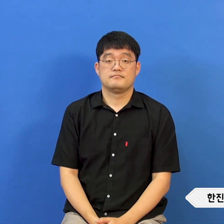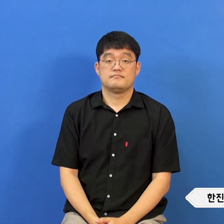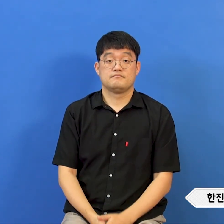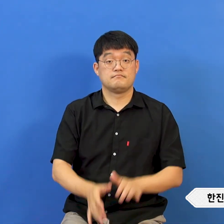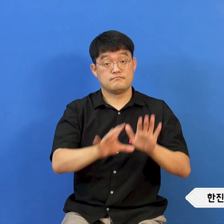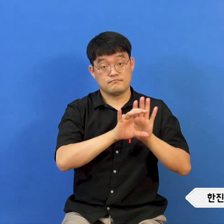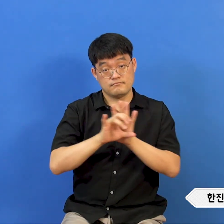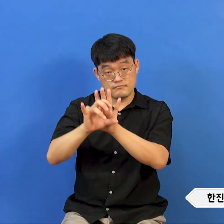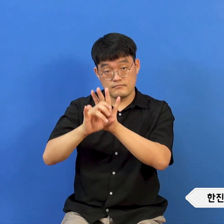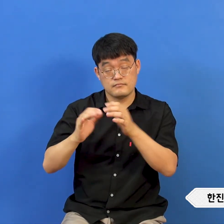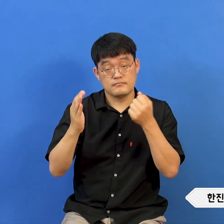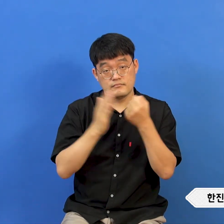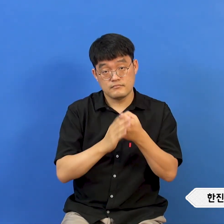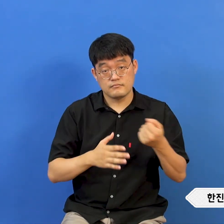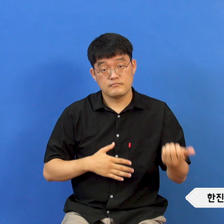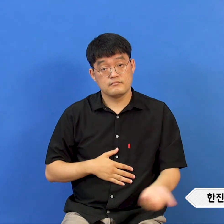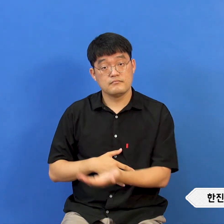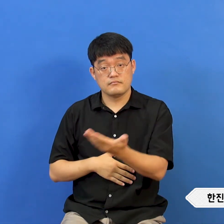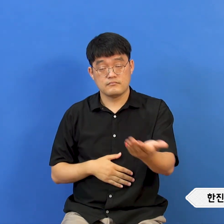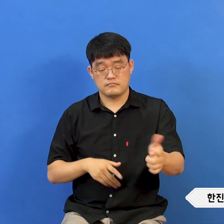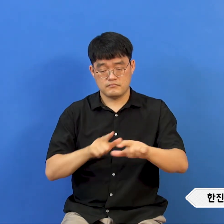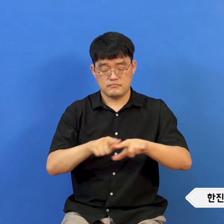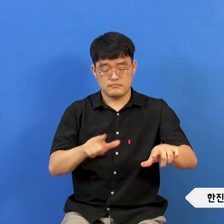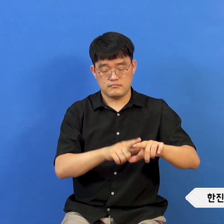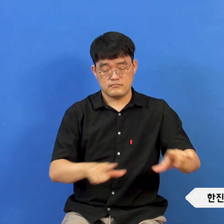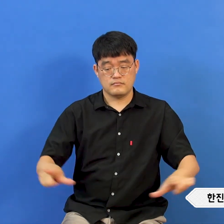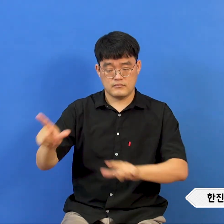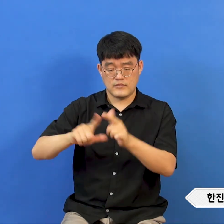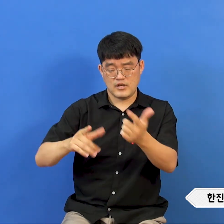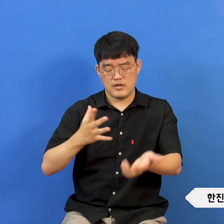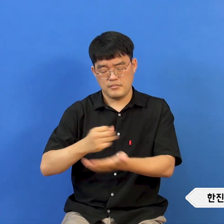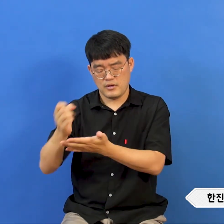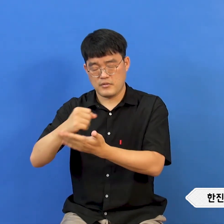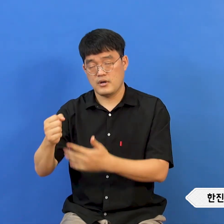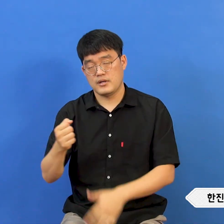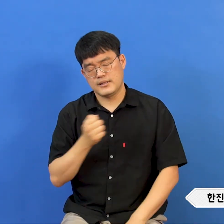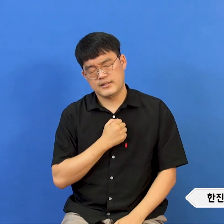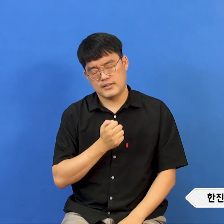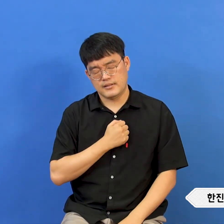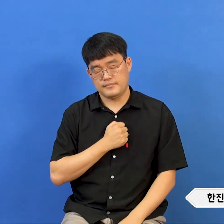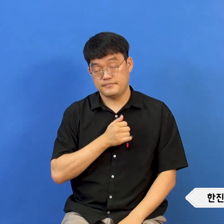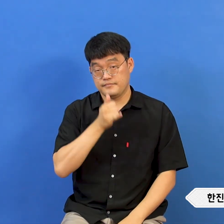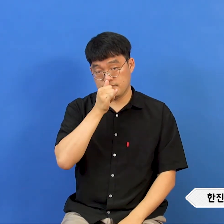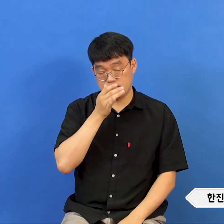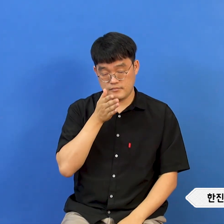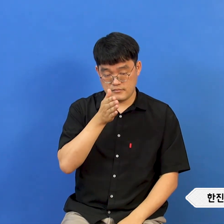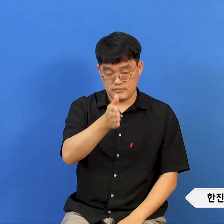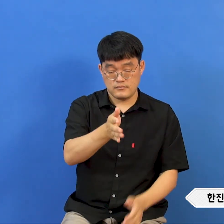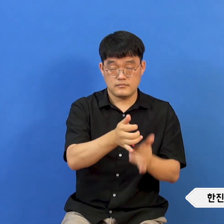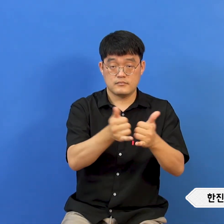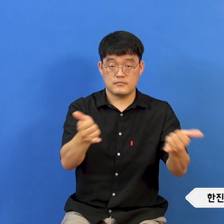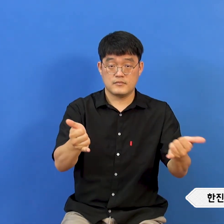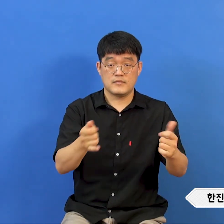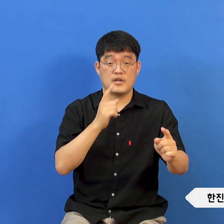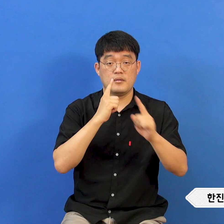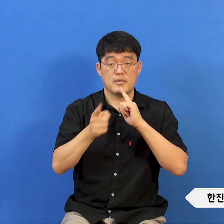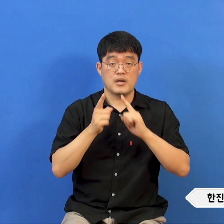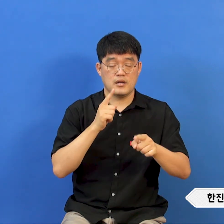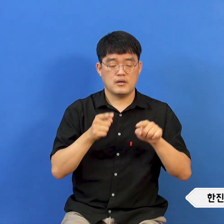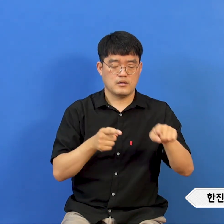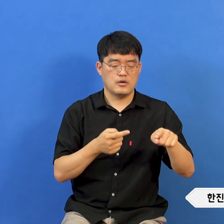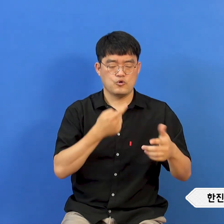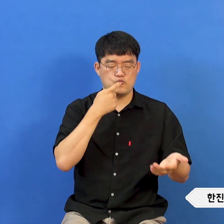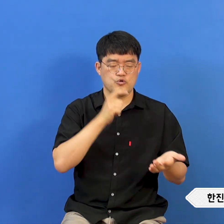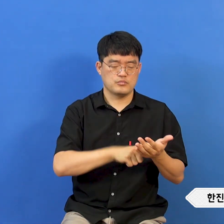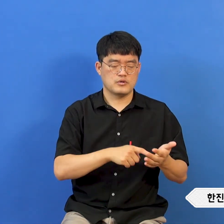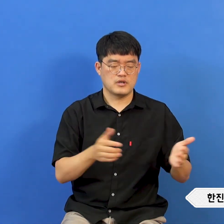코로나 때문에 일상의 삶을 다 뺏겨버리고 갑갑하시죠. 전문가들 얘기가 이게 쉽게 끝나지 않는다,